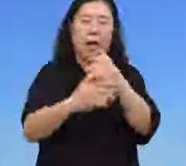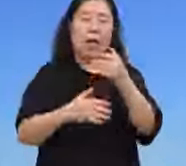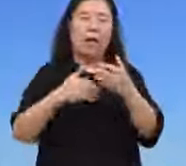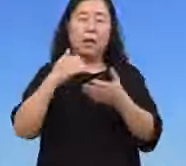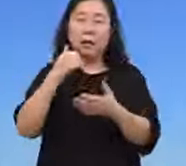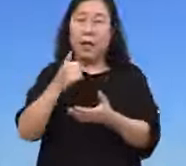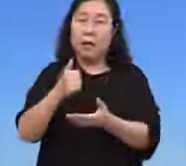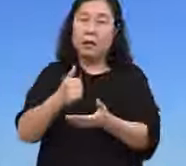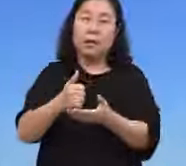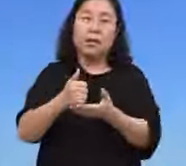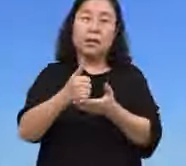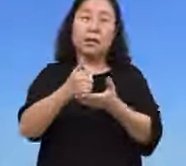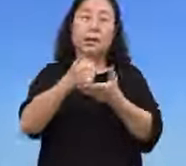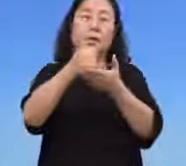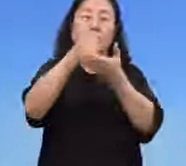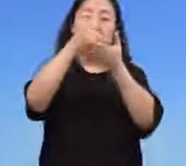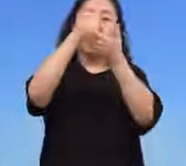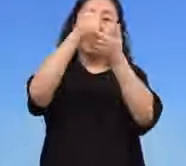하나님의 신실한